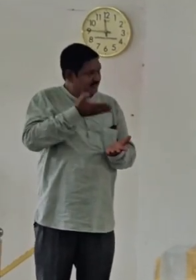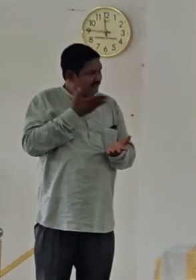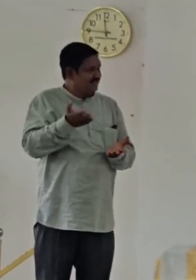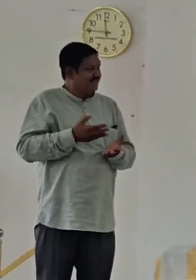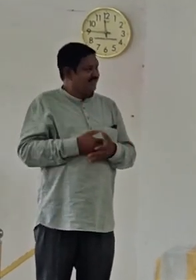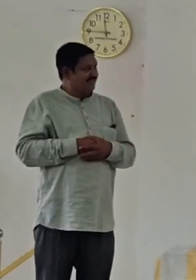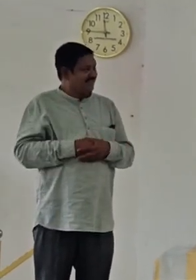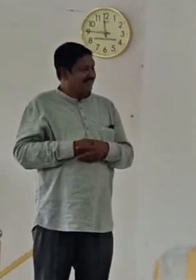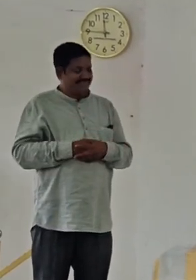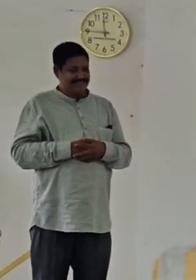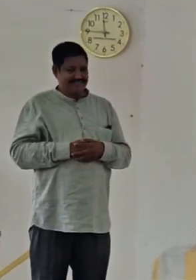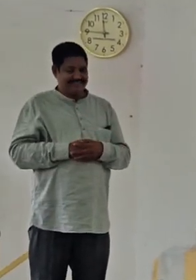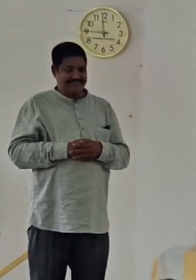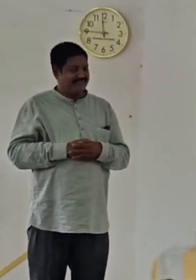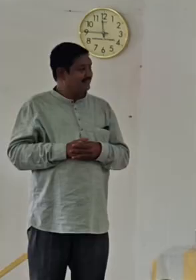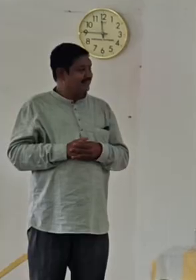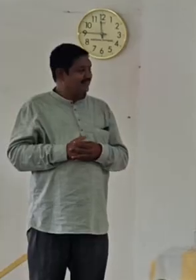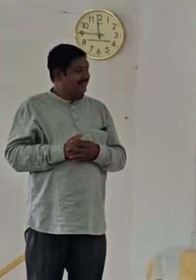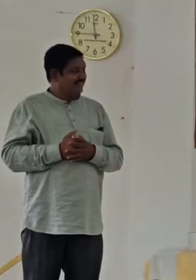అది వద్దన్నది.